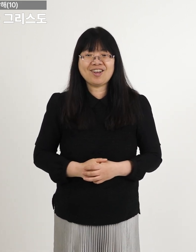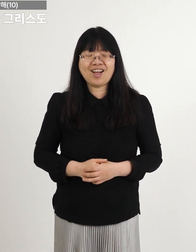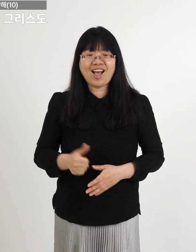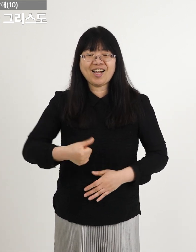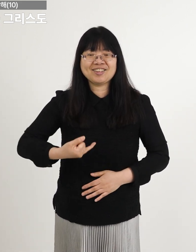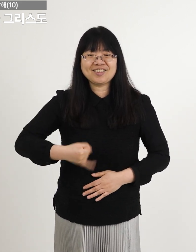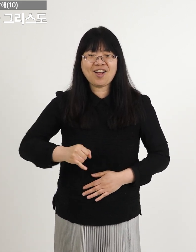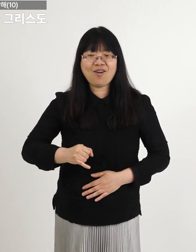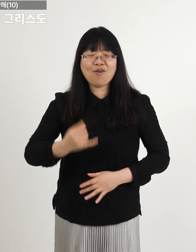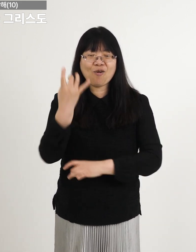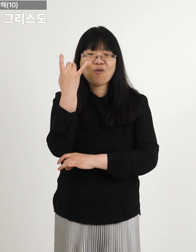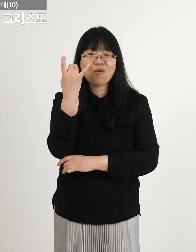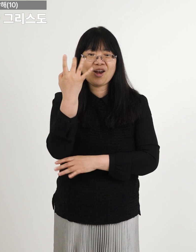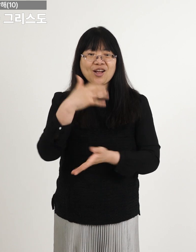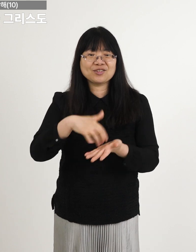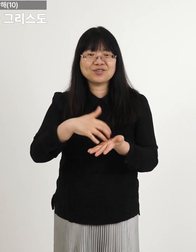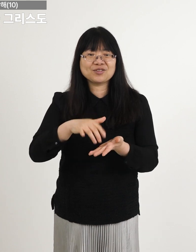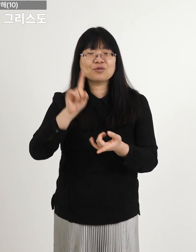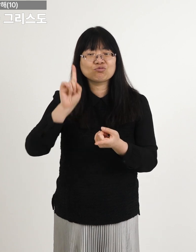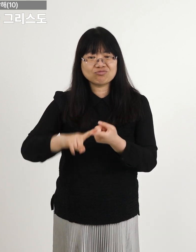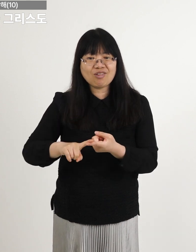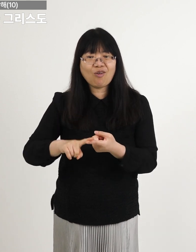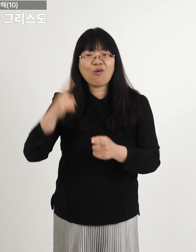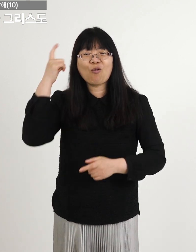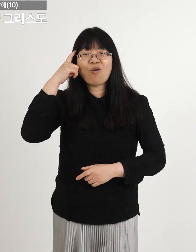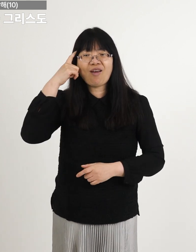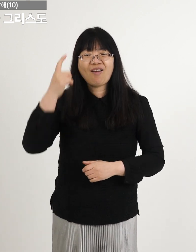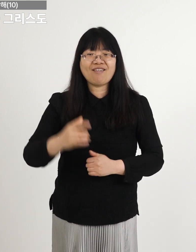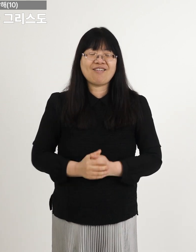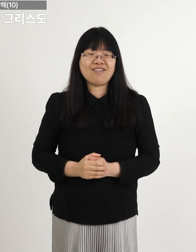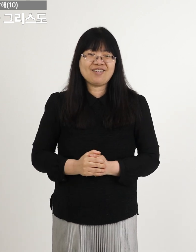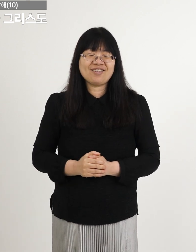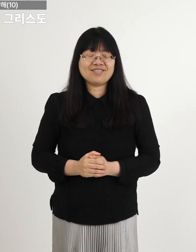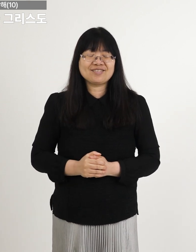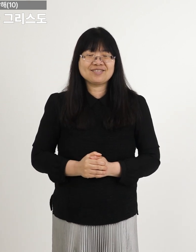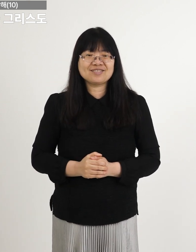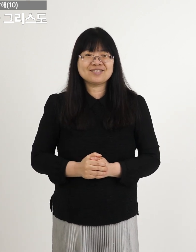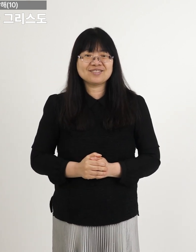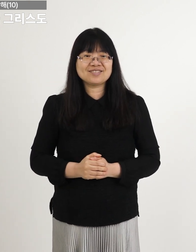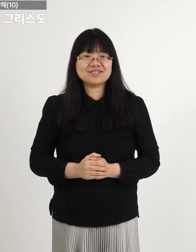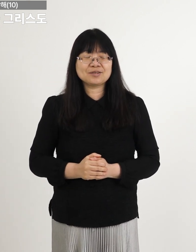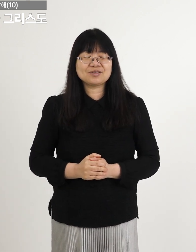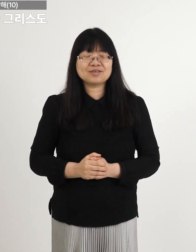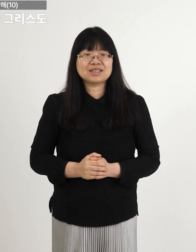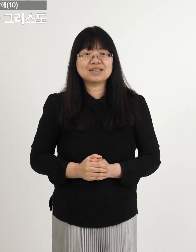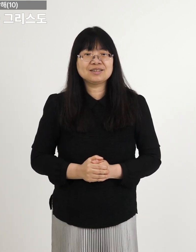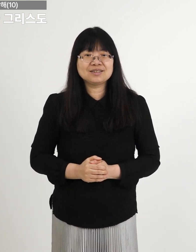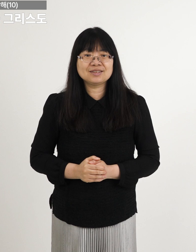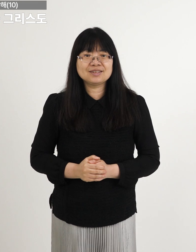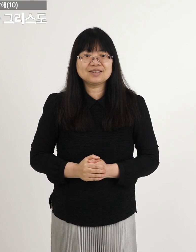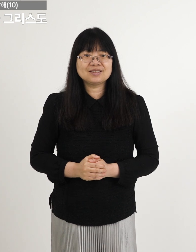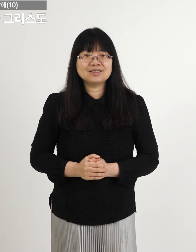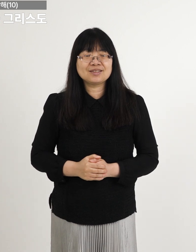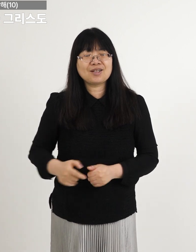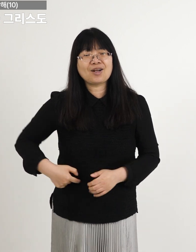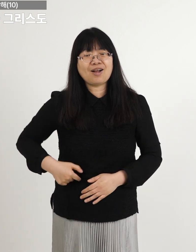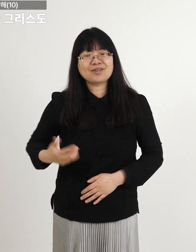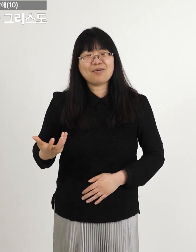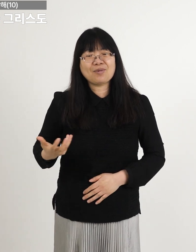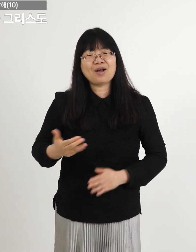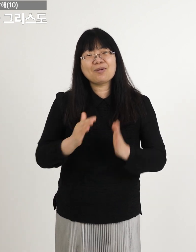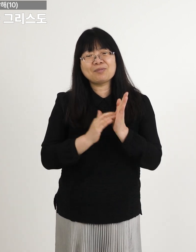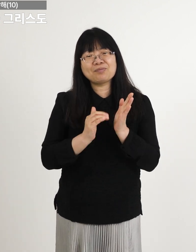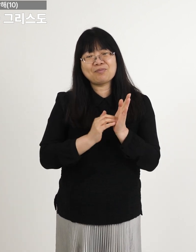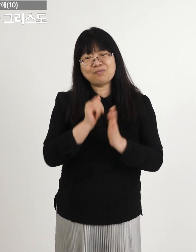아들, 딸은 원금 그대로일까요? 예? 왜? 여기 가슴 아픈